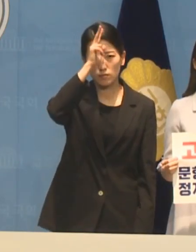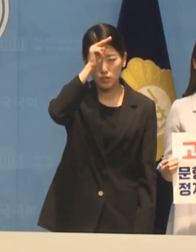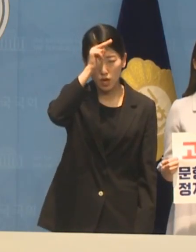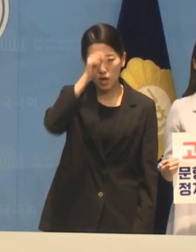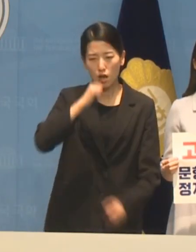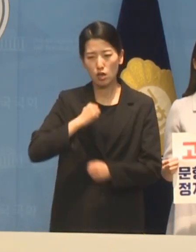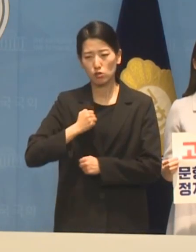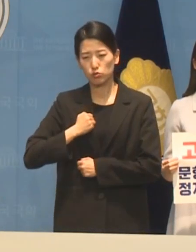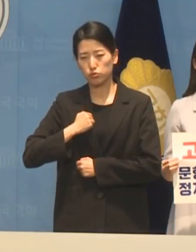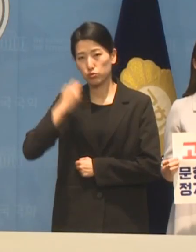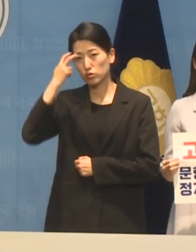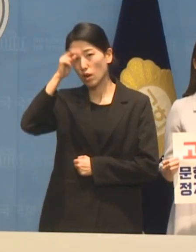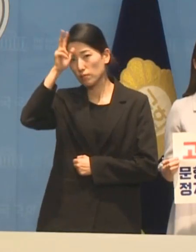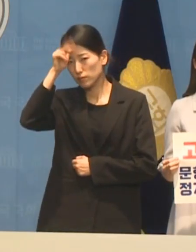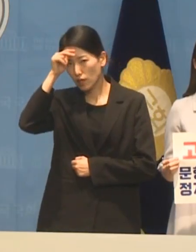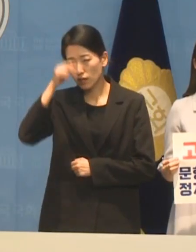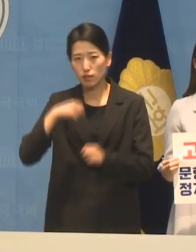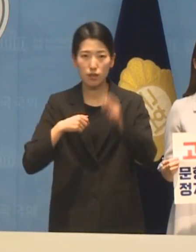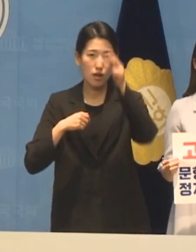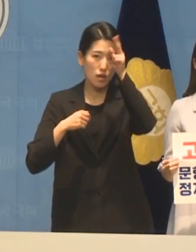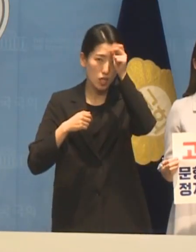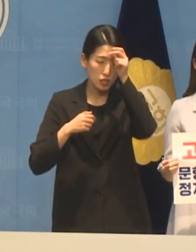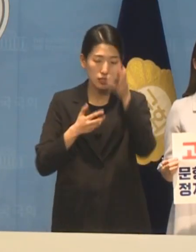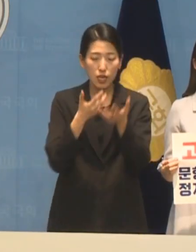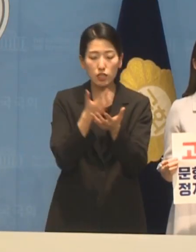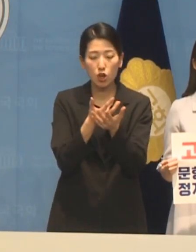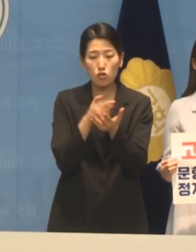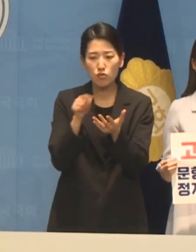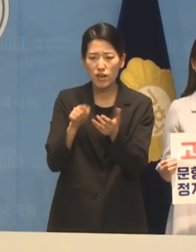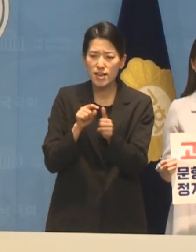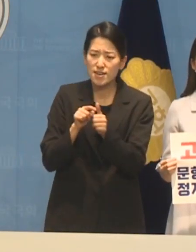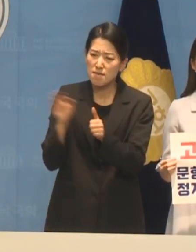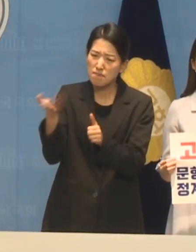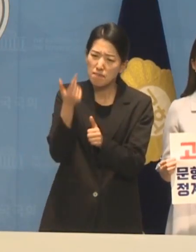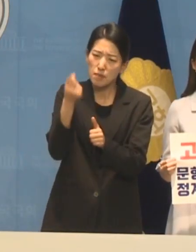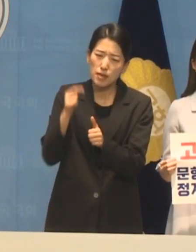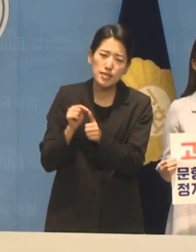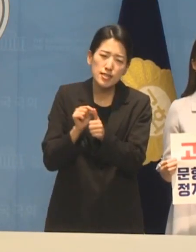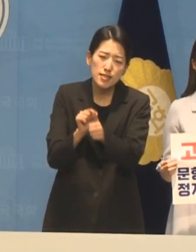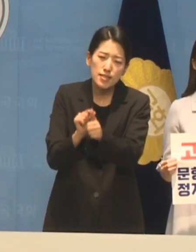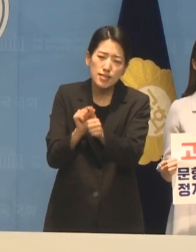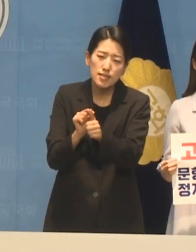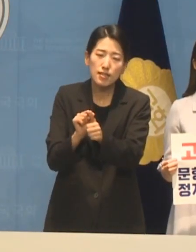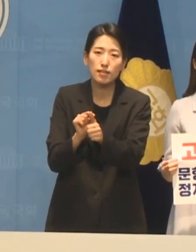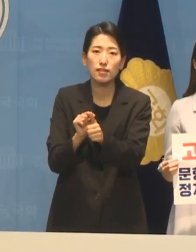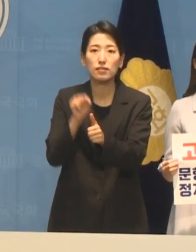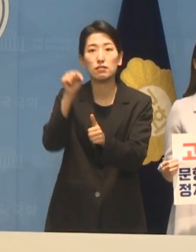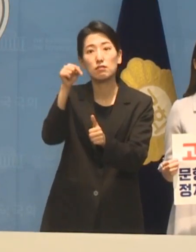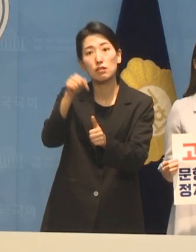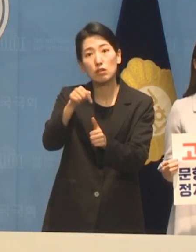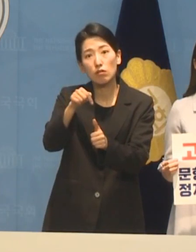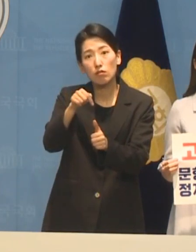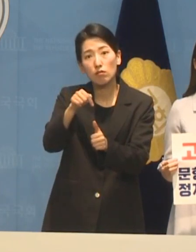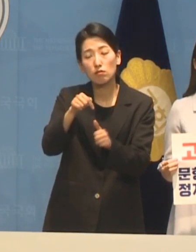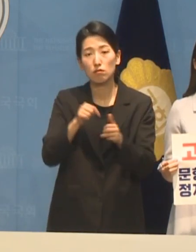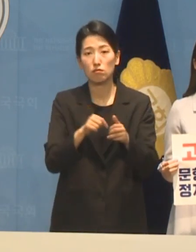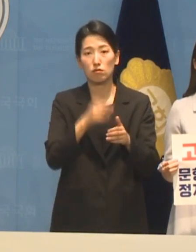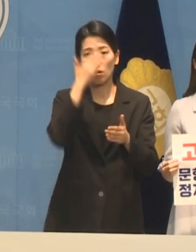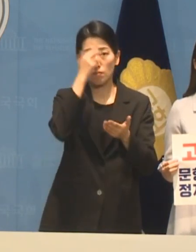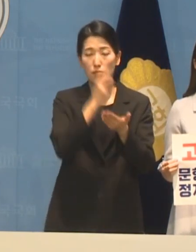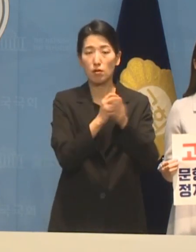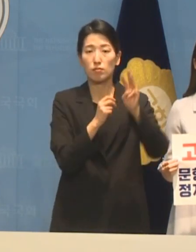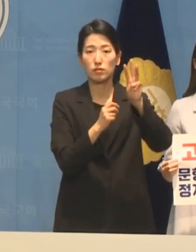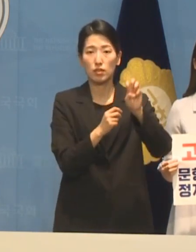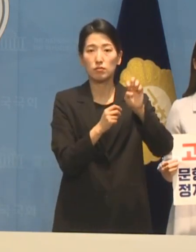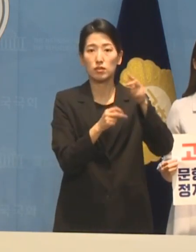검찰, 경찰의 수사 서류의 송부 촉탁을 함으로써 헌법재판소법 제32조